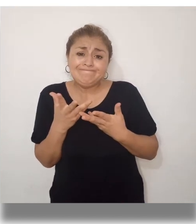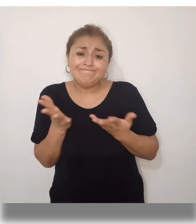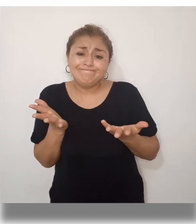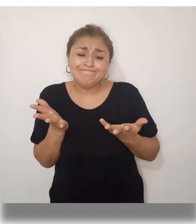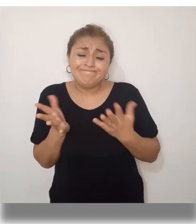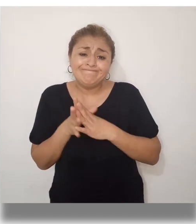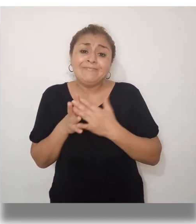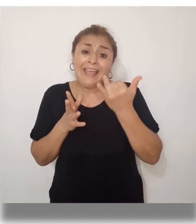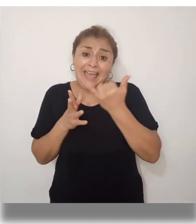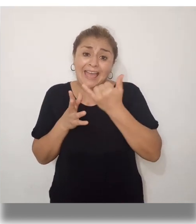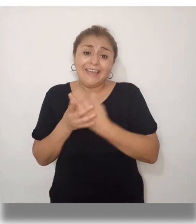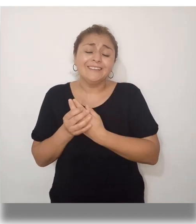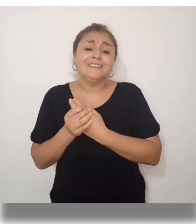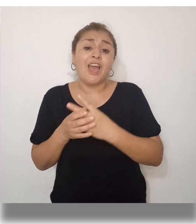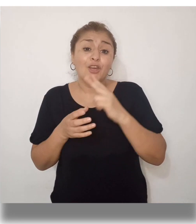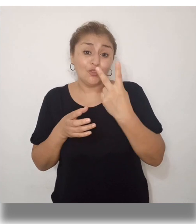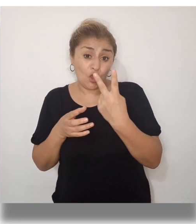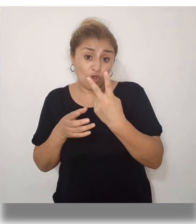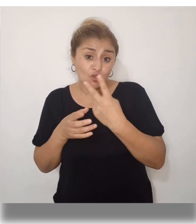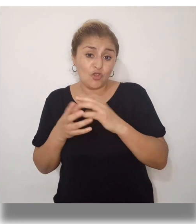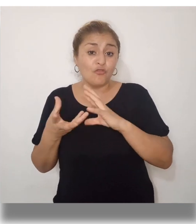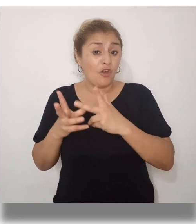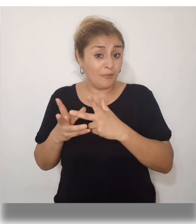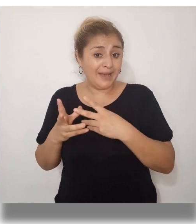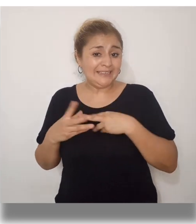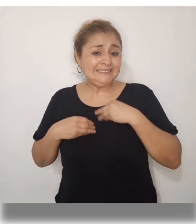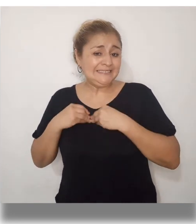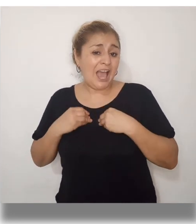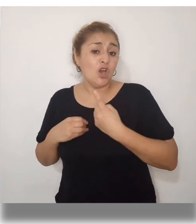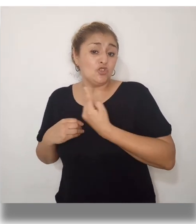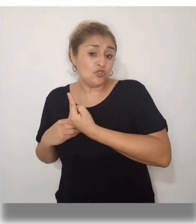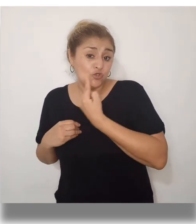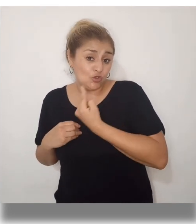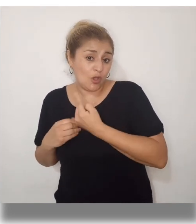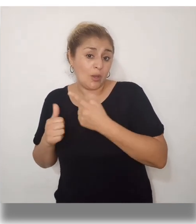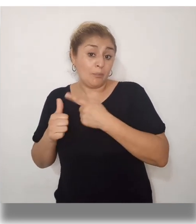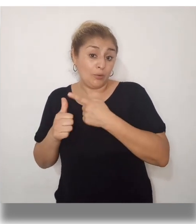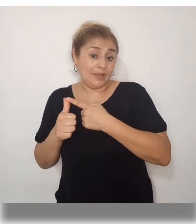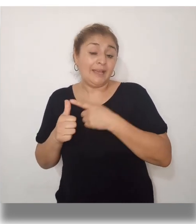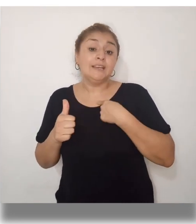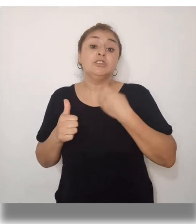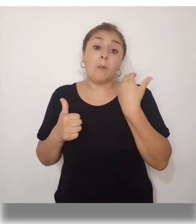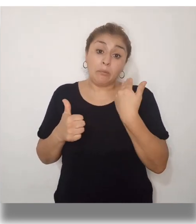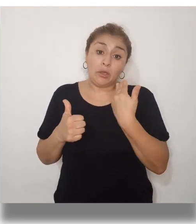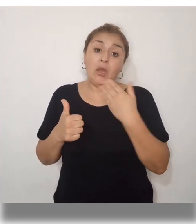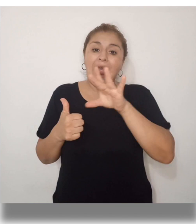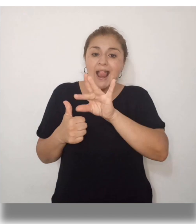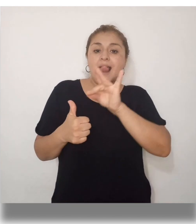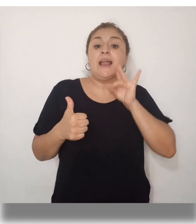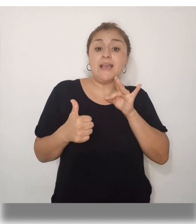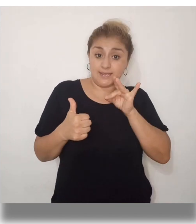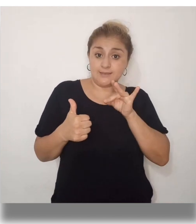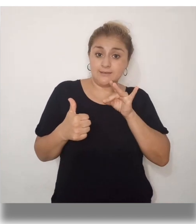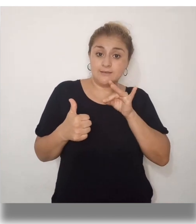hay dos tipos de soledades una es la soledad elegida la otra